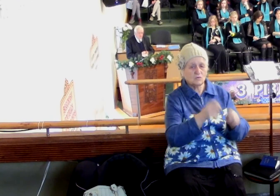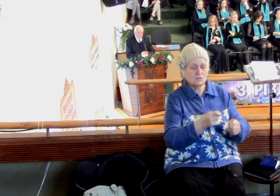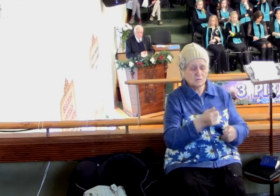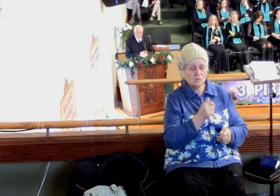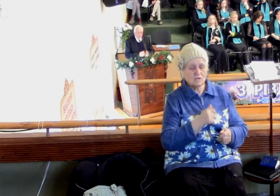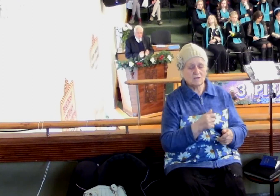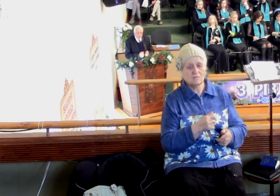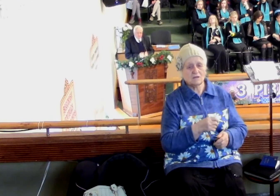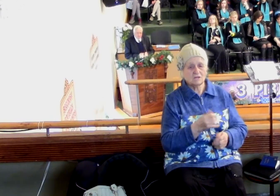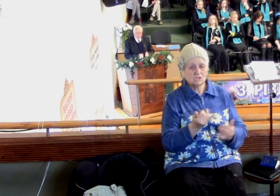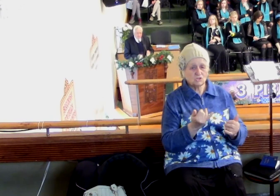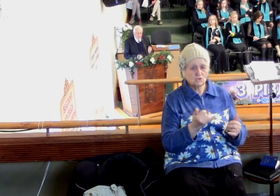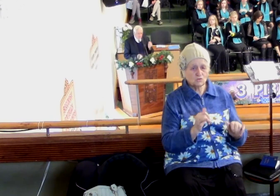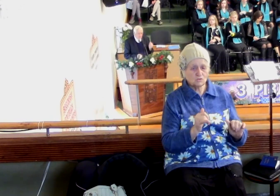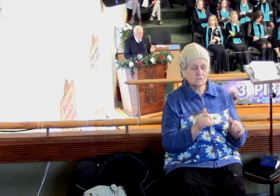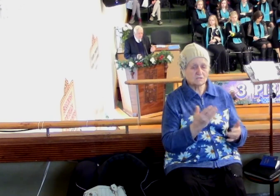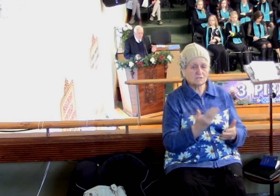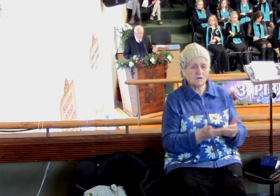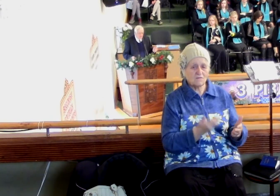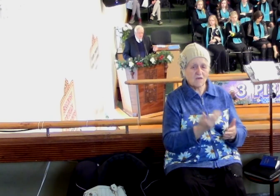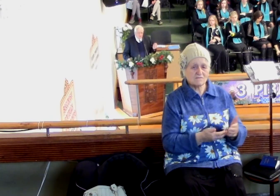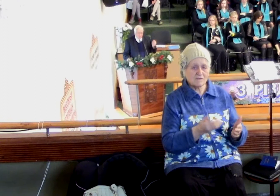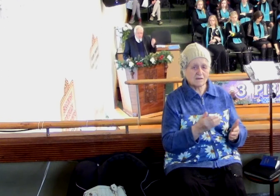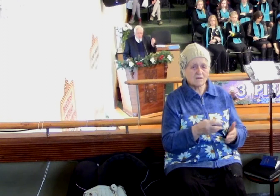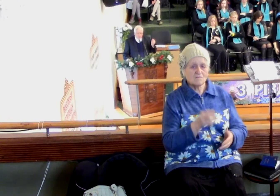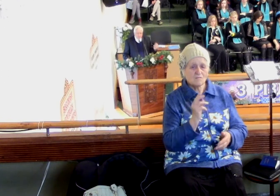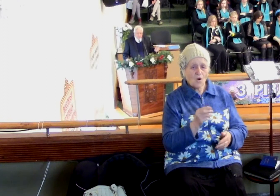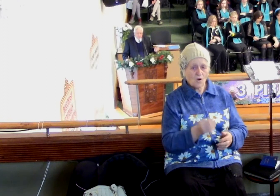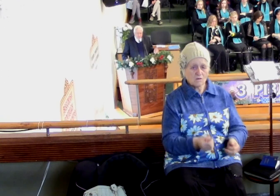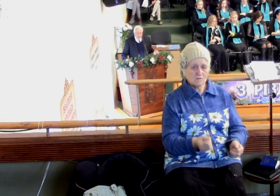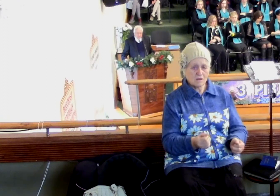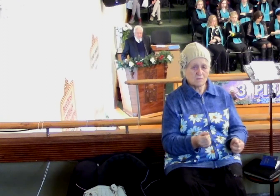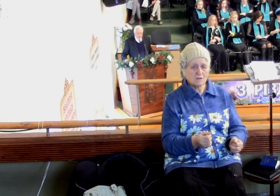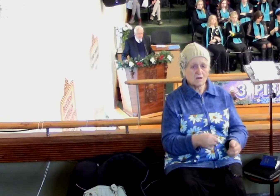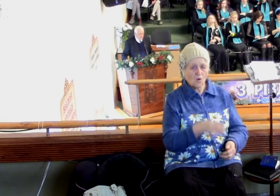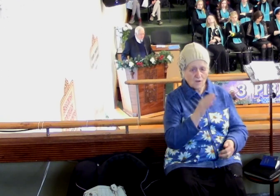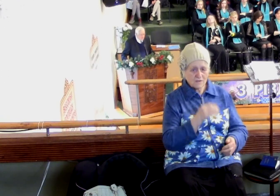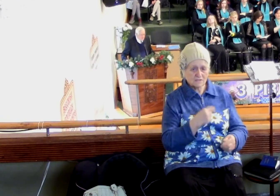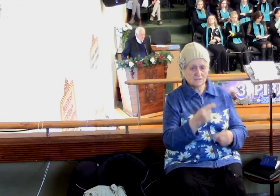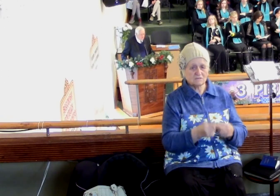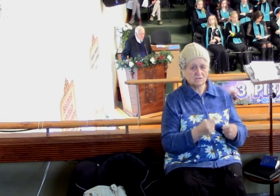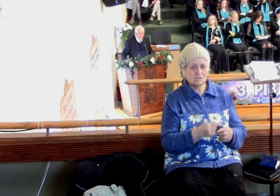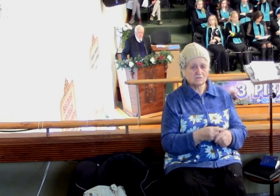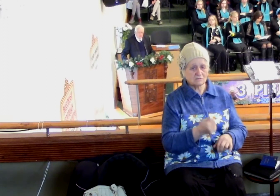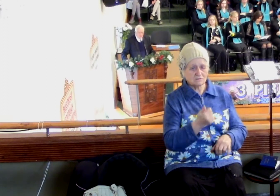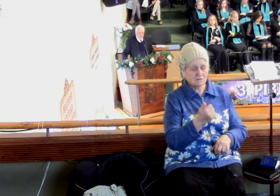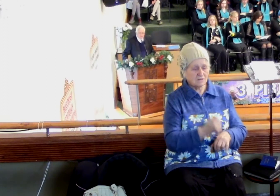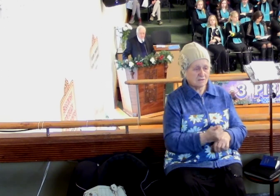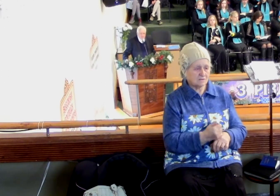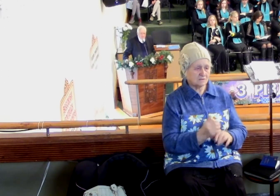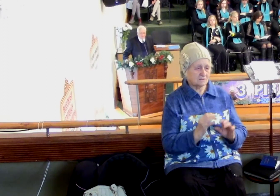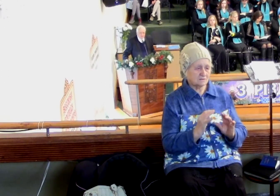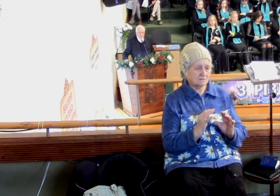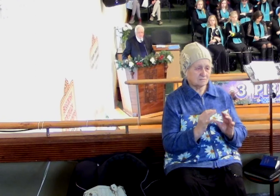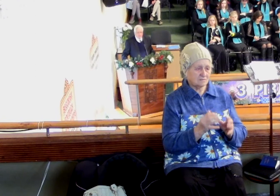ему. Чудный, советник, Бог крепкий, Отец вечности,